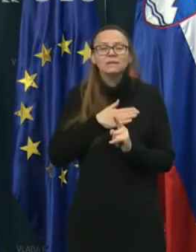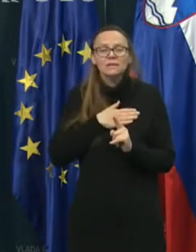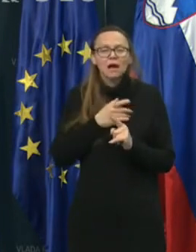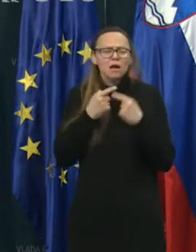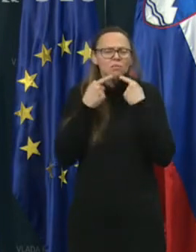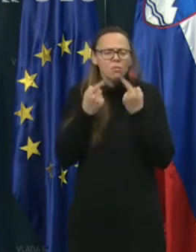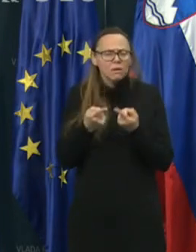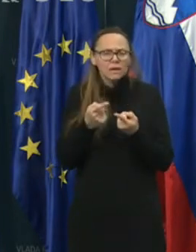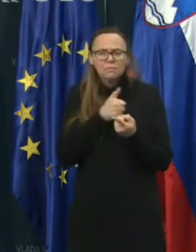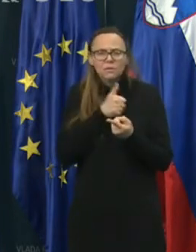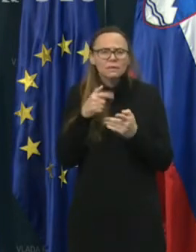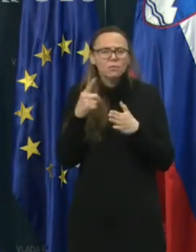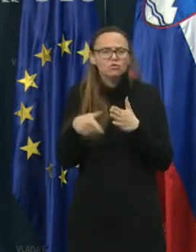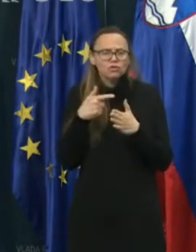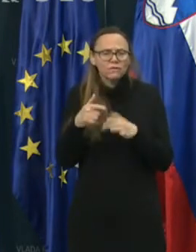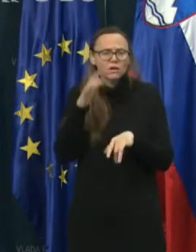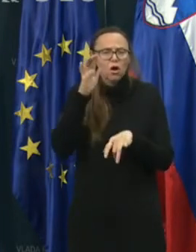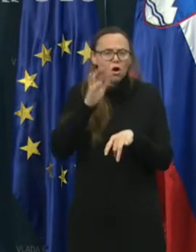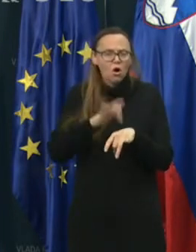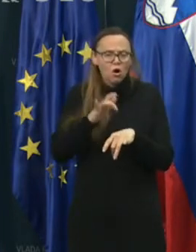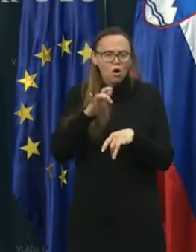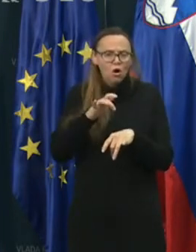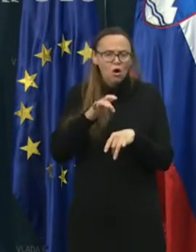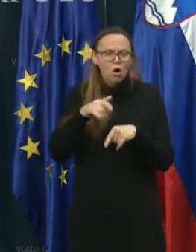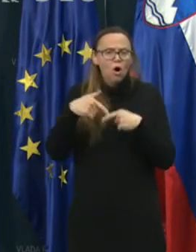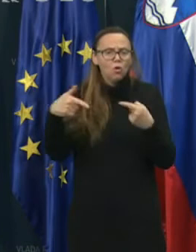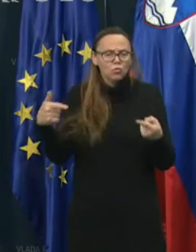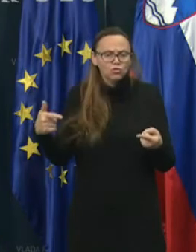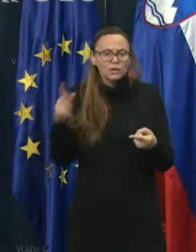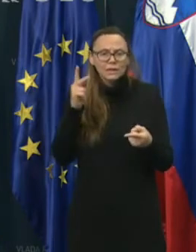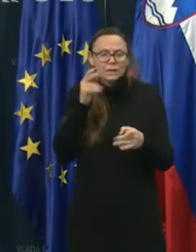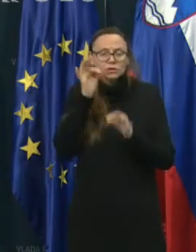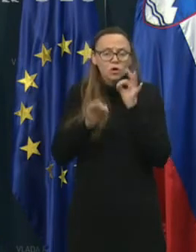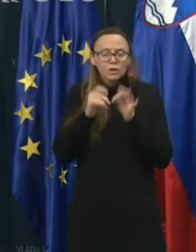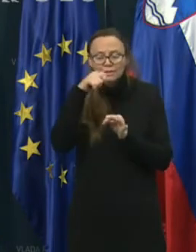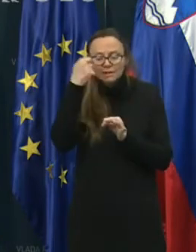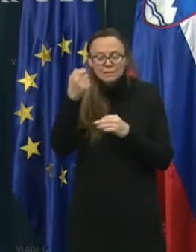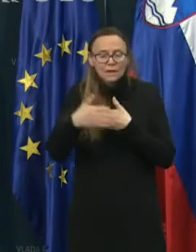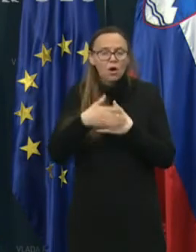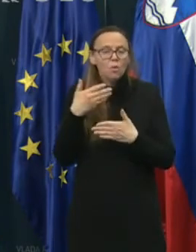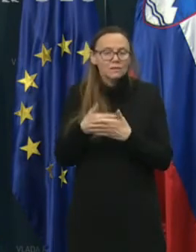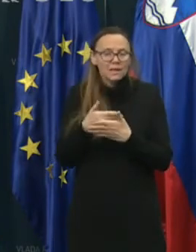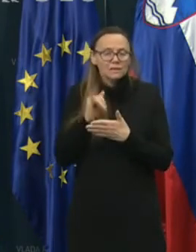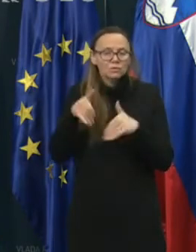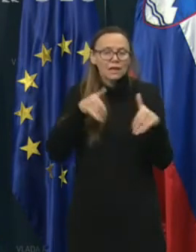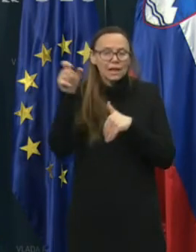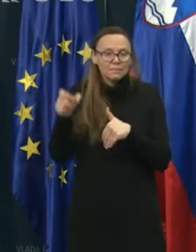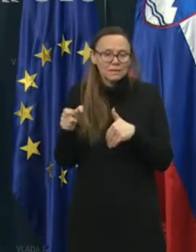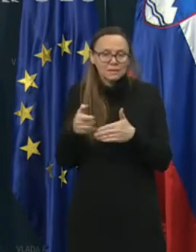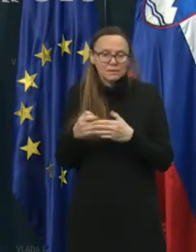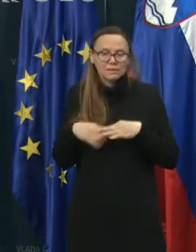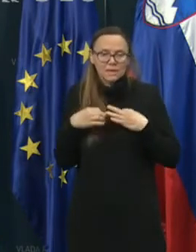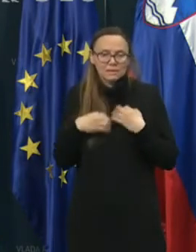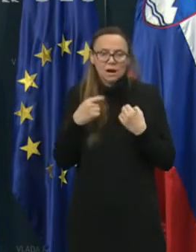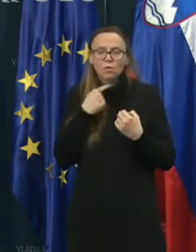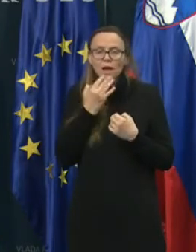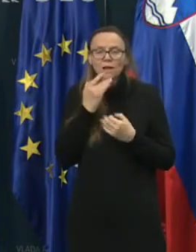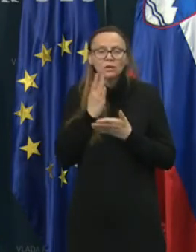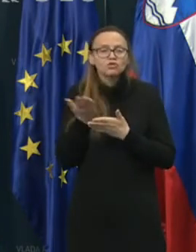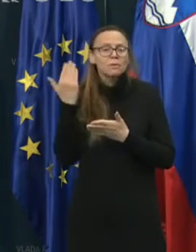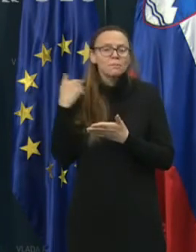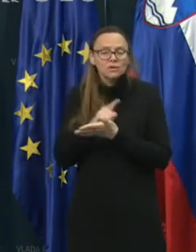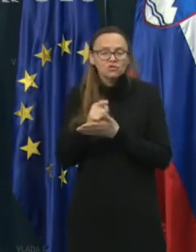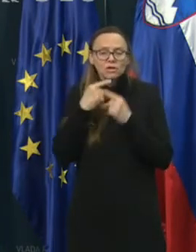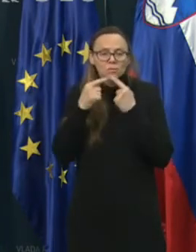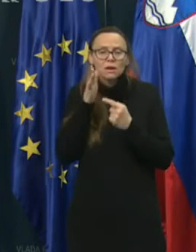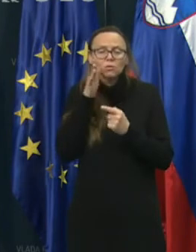število okuženih, ki so testirani, ob dejstvu, da je minister za zdravje Gantar že pred časom dejal, da je število okuženih